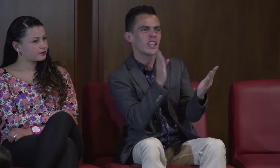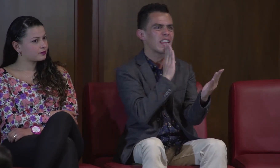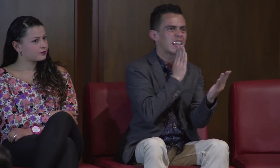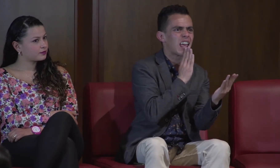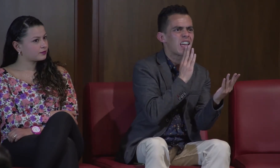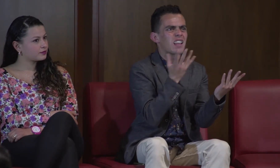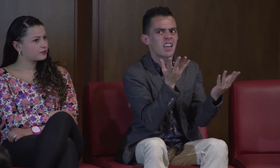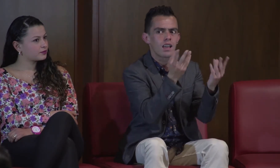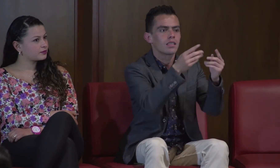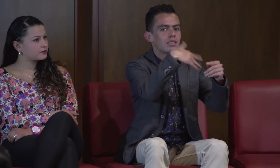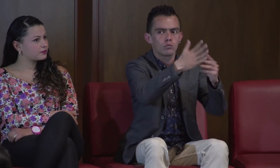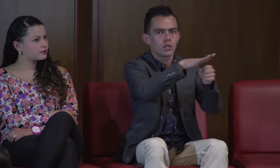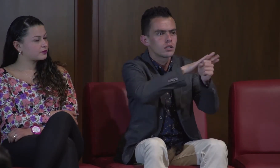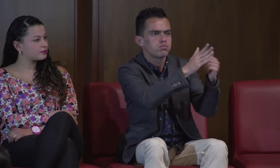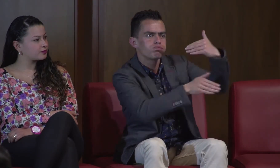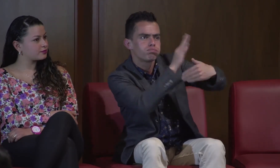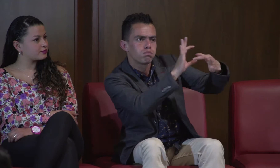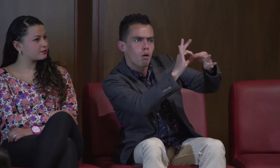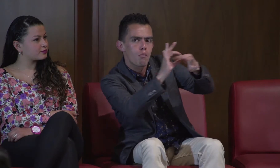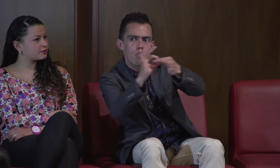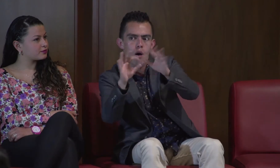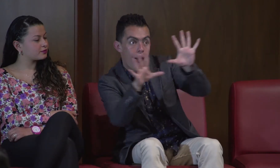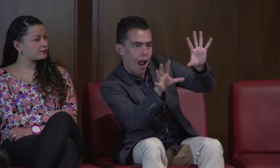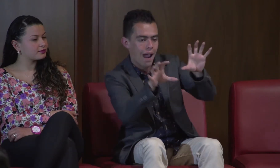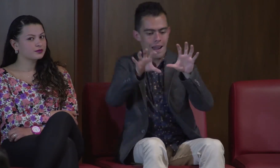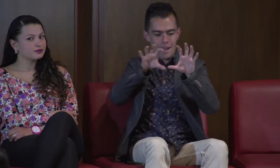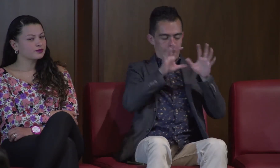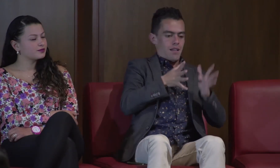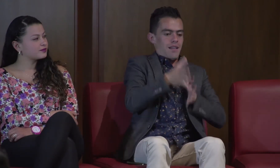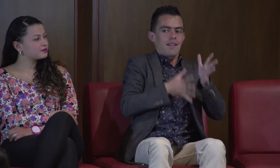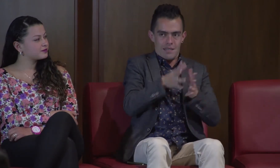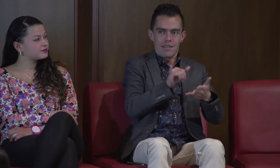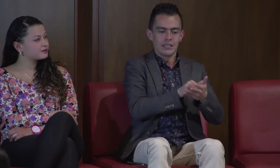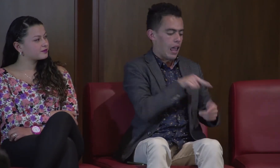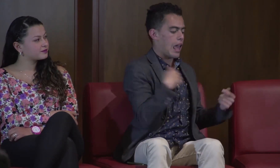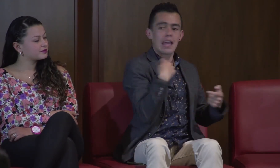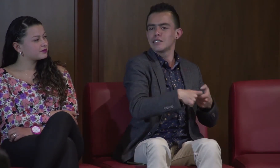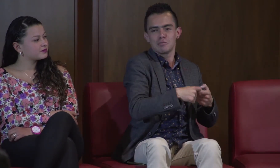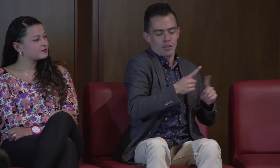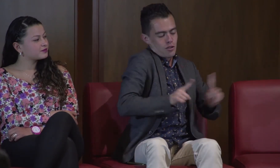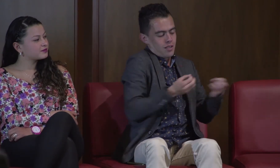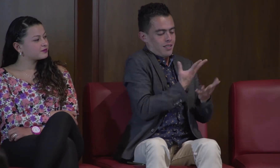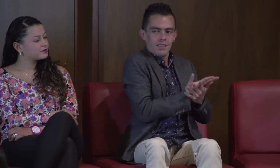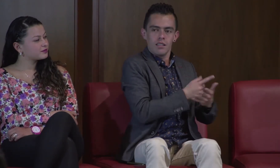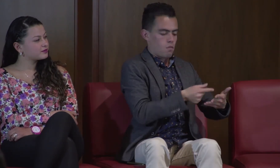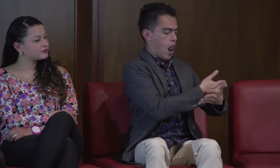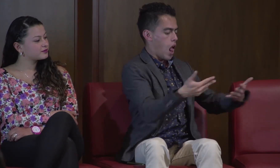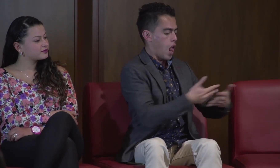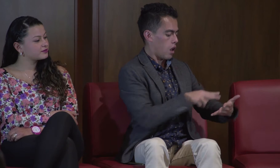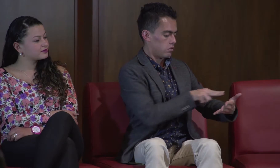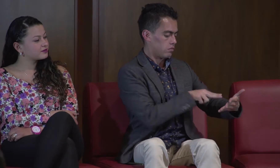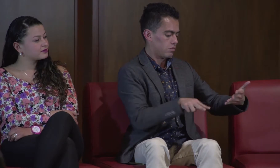gramatical de la lengua de señas. Entonces, tratar de pensar cuál era la seña que iba en ese orden del texto era un poco complejo, y tendríamos